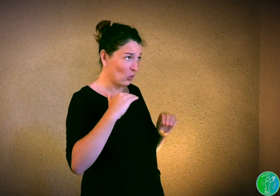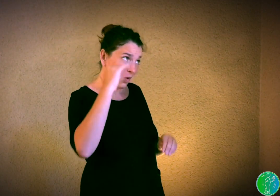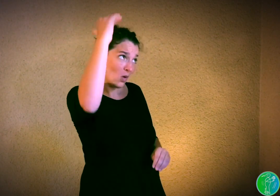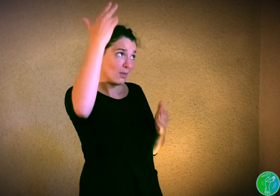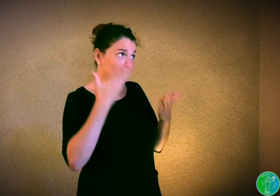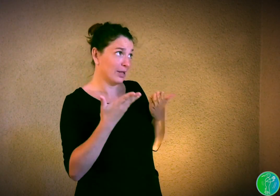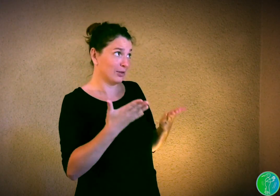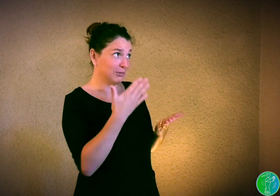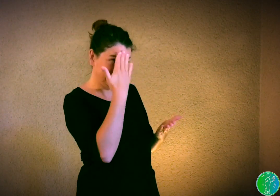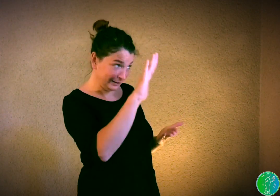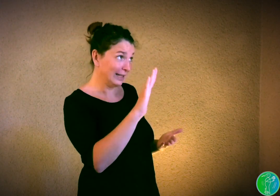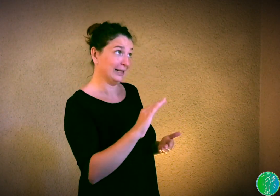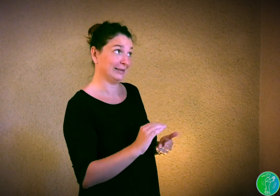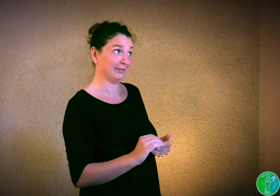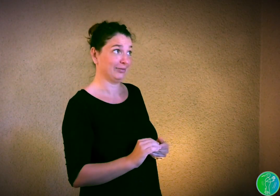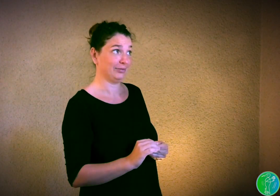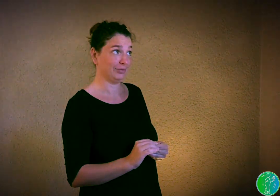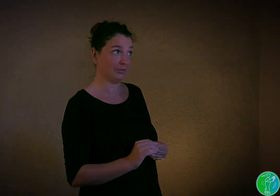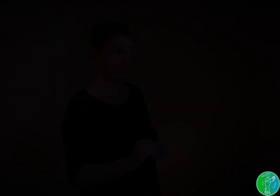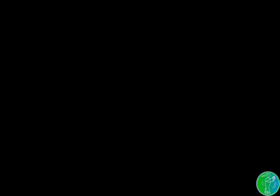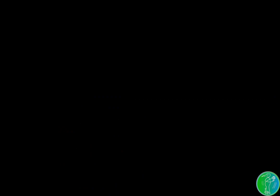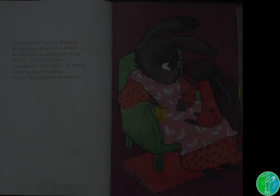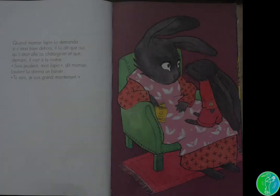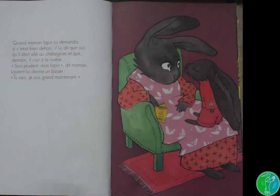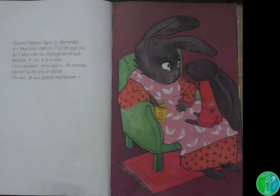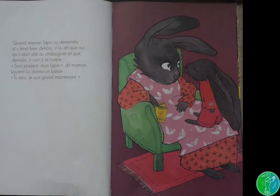un baiser. « Tu sais, je suis grand maintenant. »